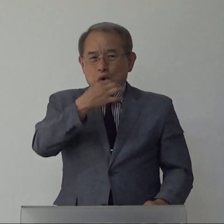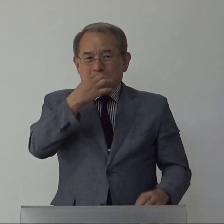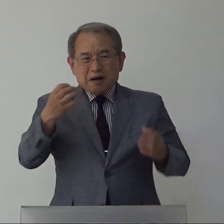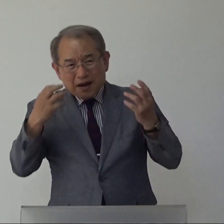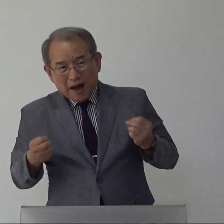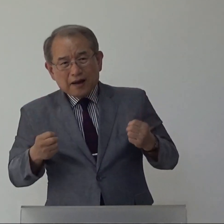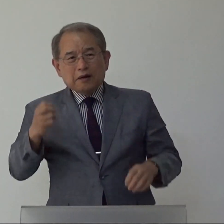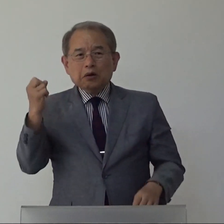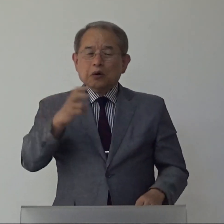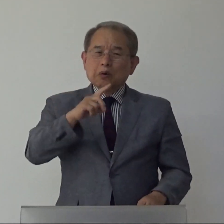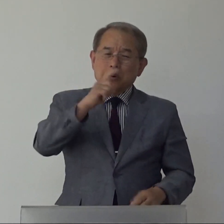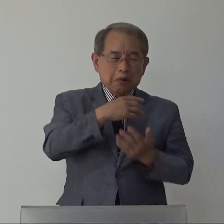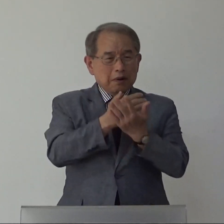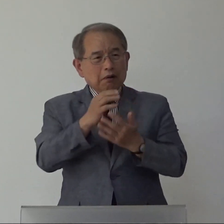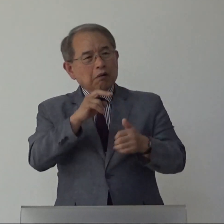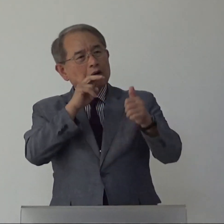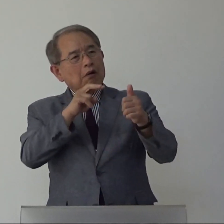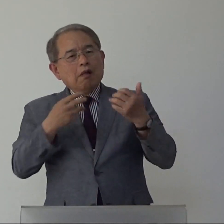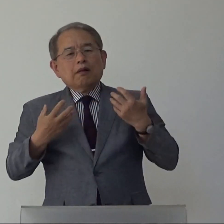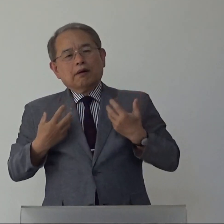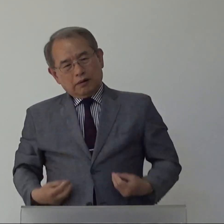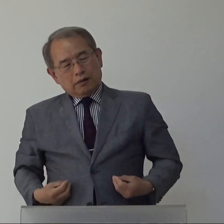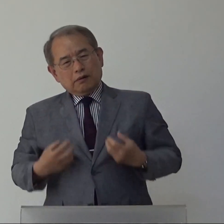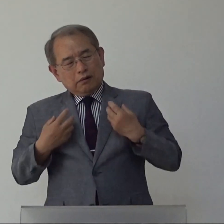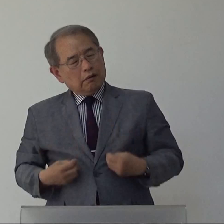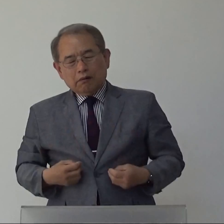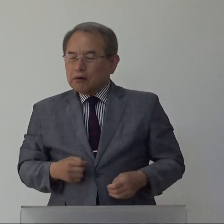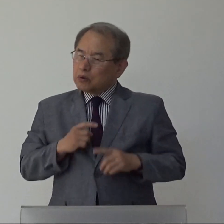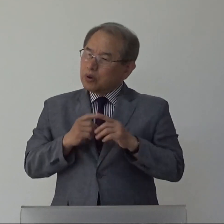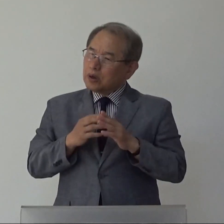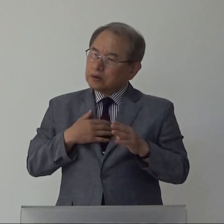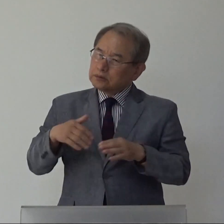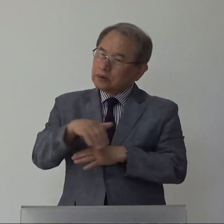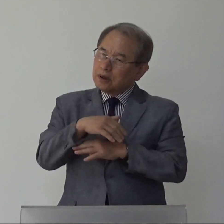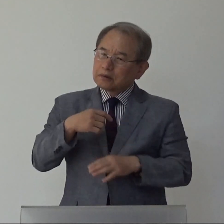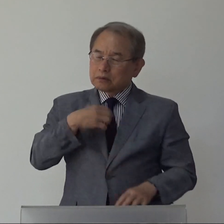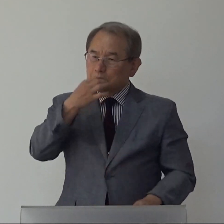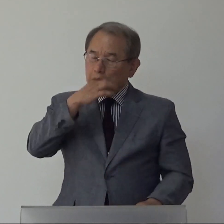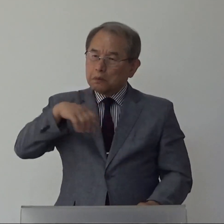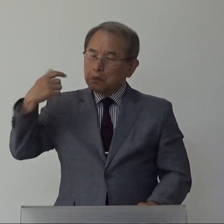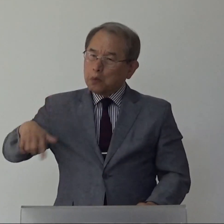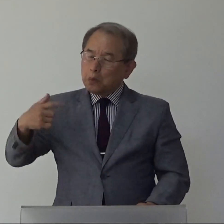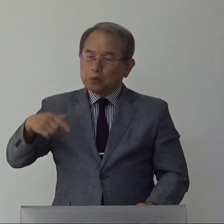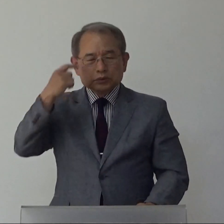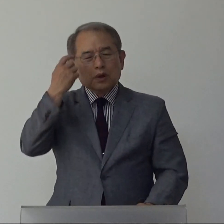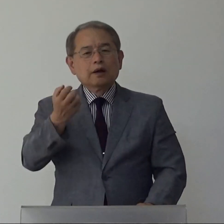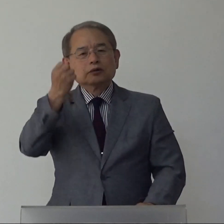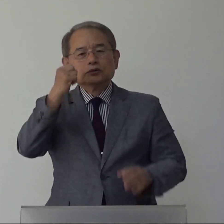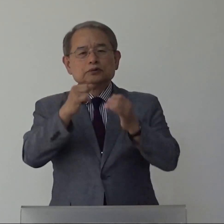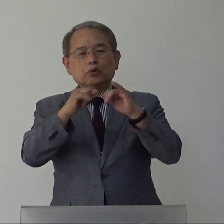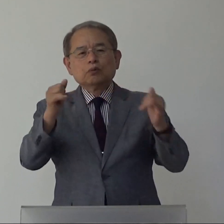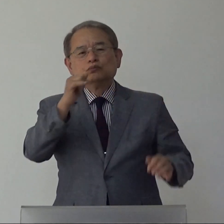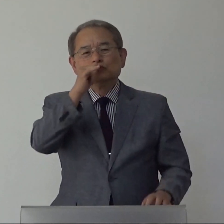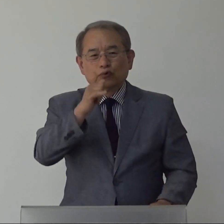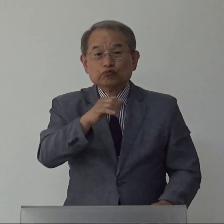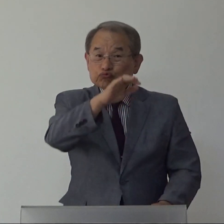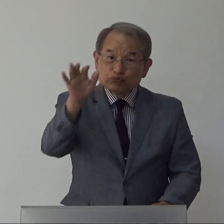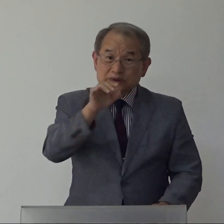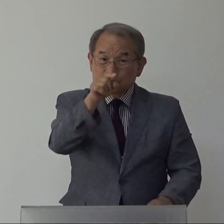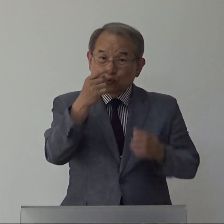근데 교회를 다니는데도 말을 함부로 하고 성내고 욕심 많고 그런 사람들이 참 많습니다.